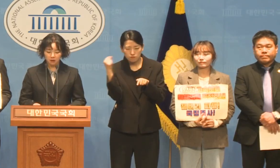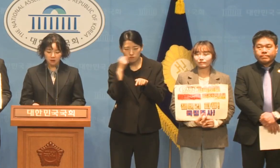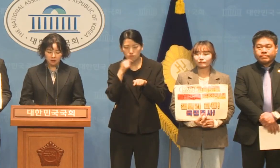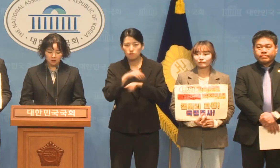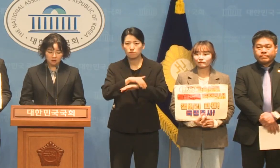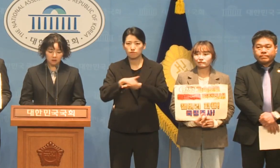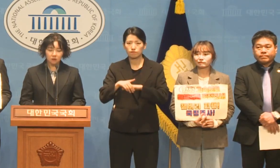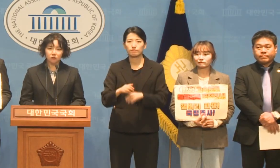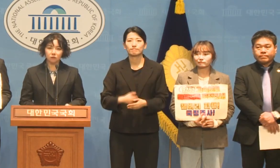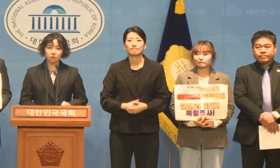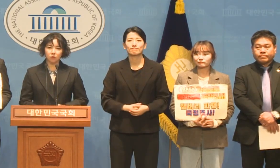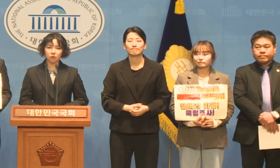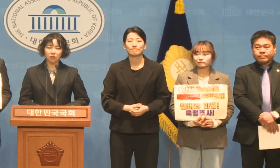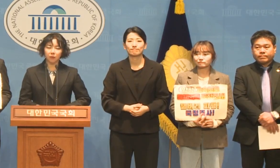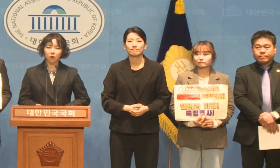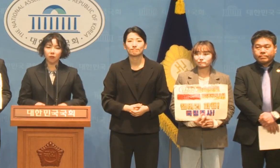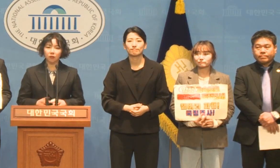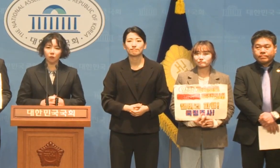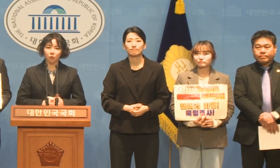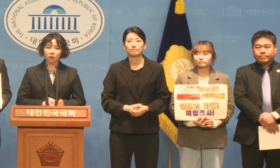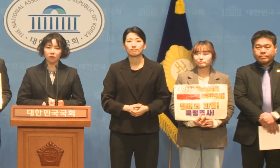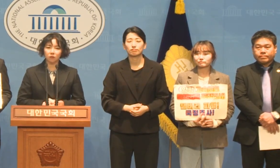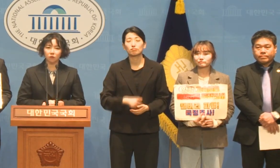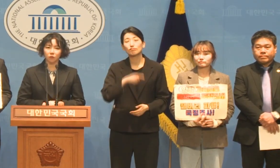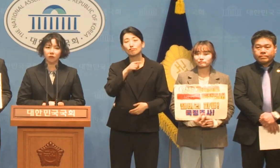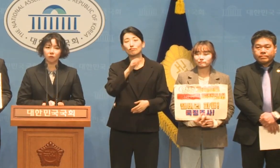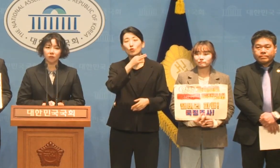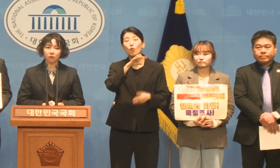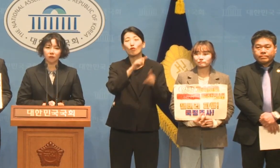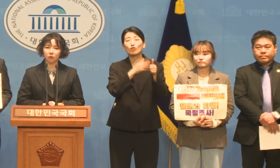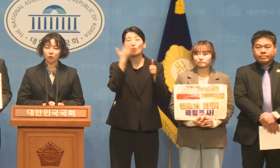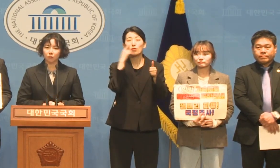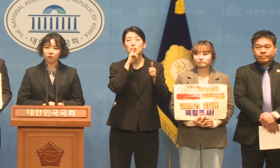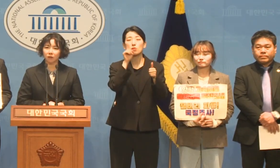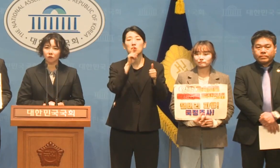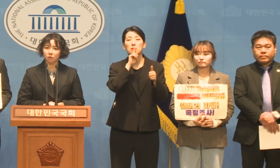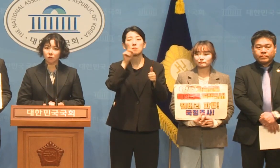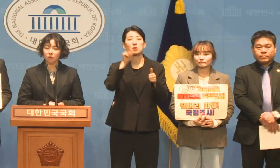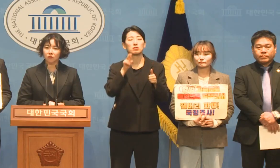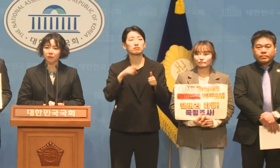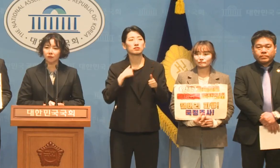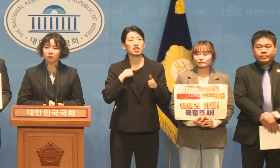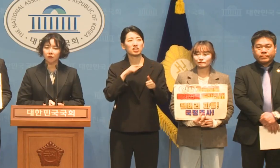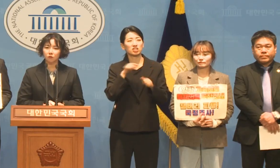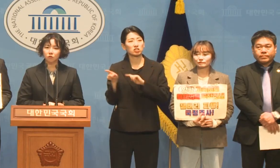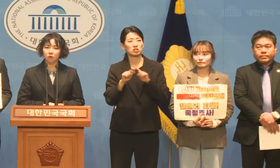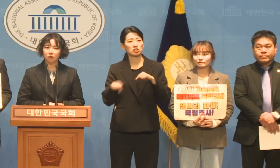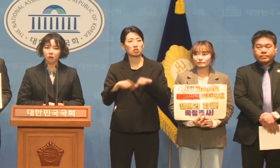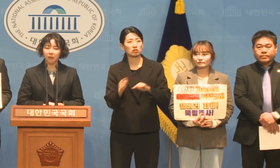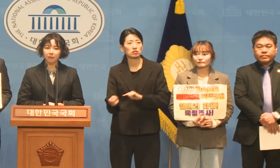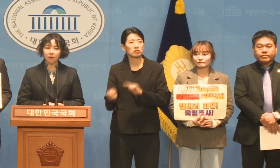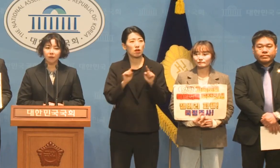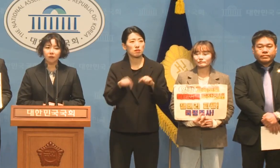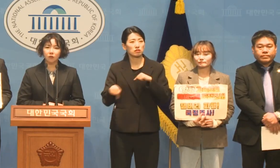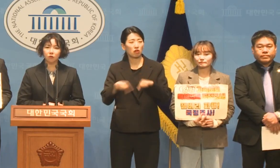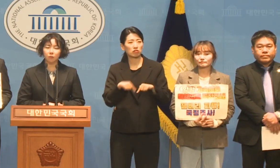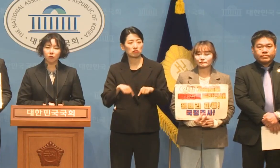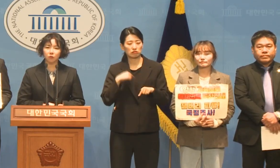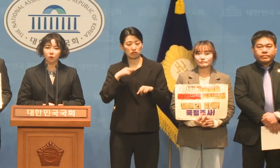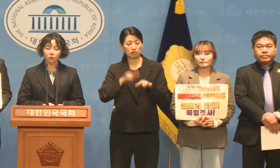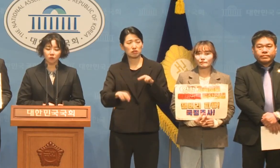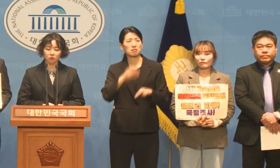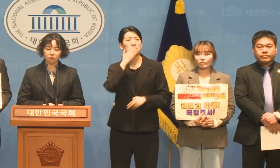것입니다. 네, 지금 정치생명 걸겠다고 했었던 원희룡 장관 계속해서 부활을 꿈꾸고 있지만요. 윤석열 파면